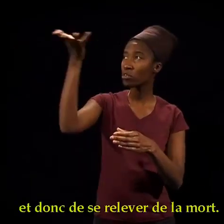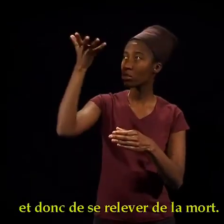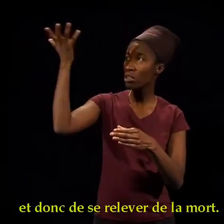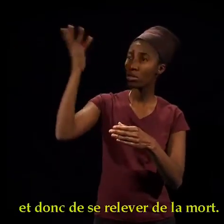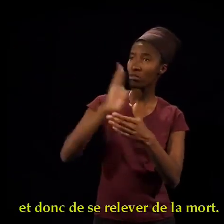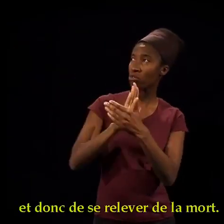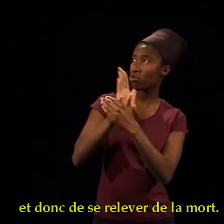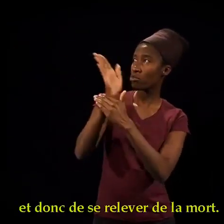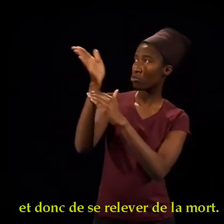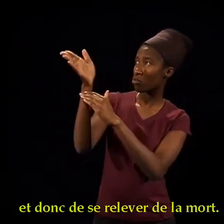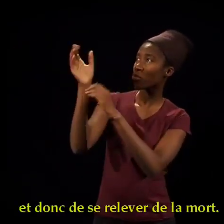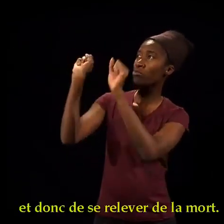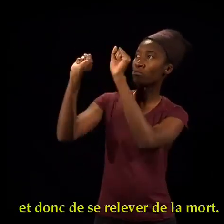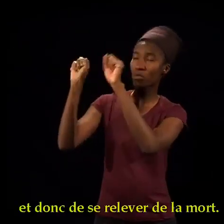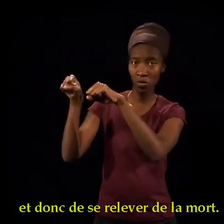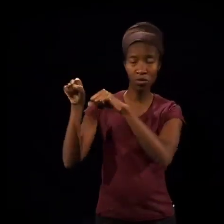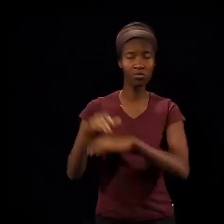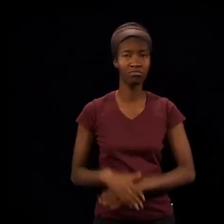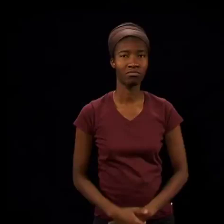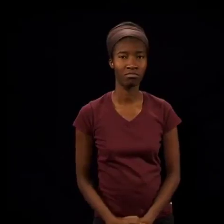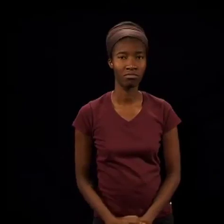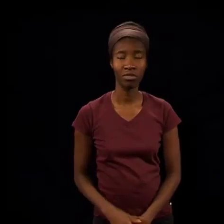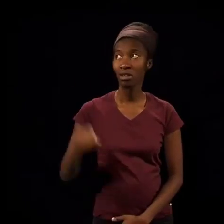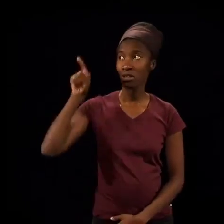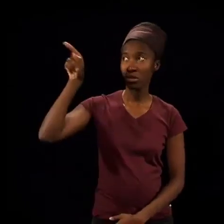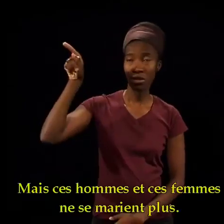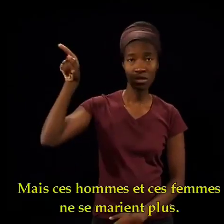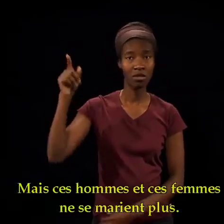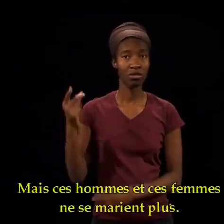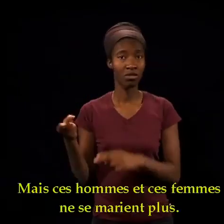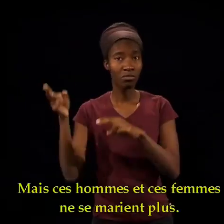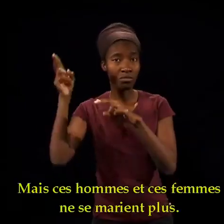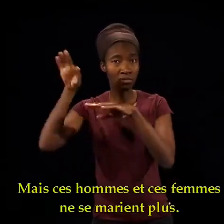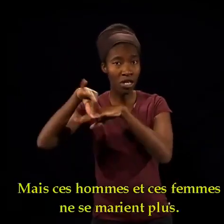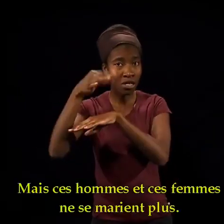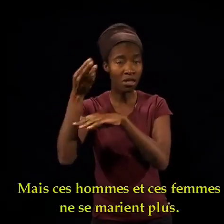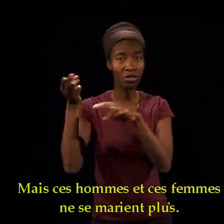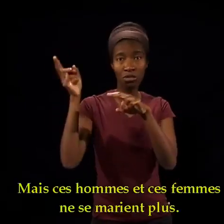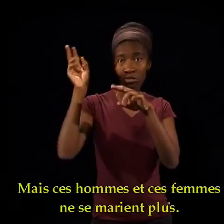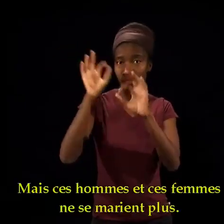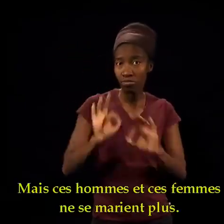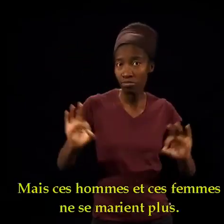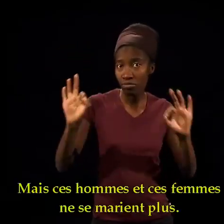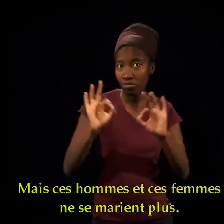et donc de se relever de la mort. Mais ces hommes et ces femmes ne se marient